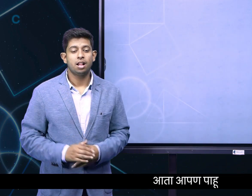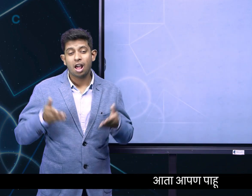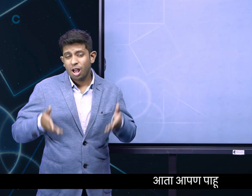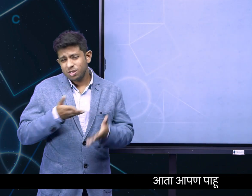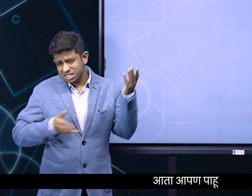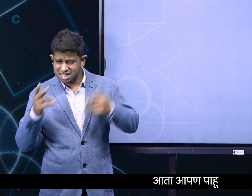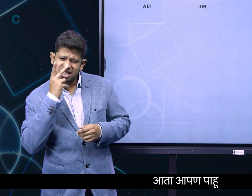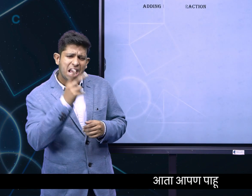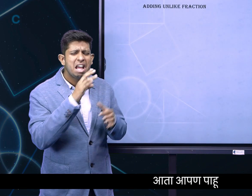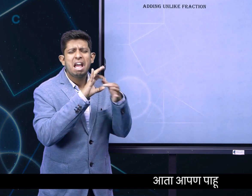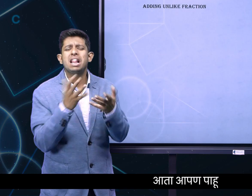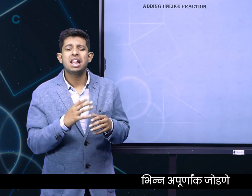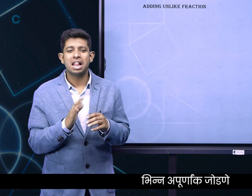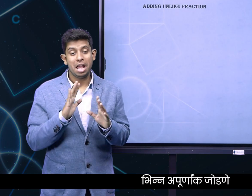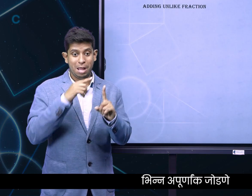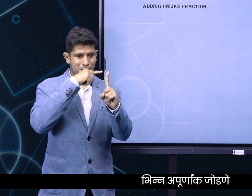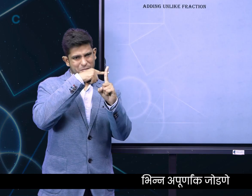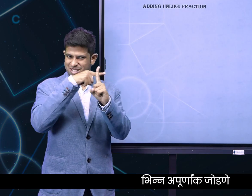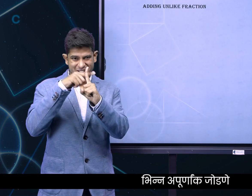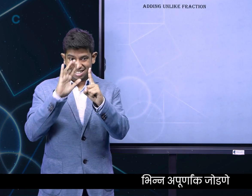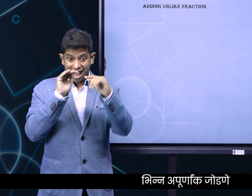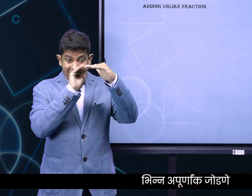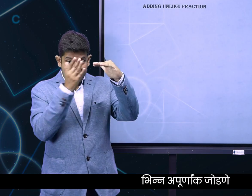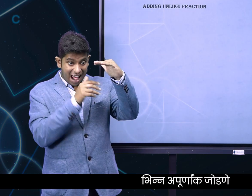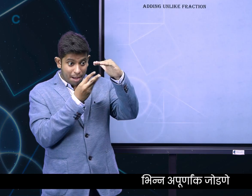आता आपण पाहू भिन्न अपूर्णांक जोडणे.